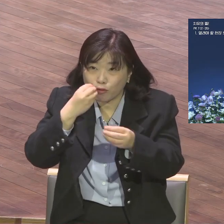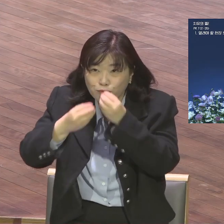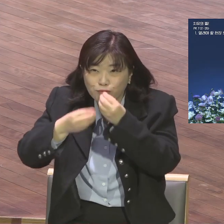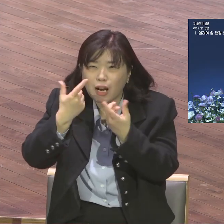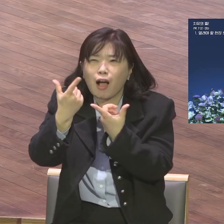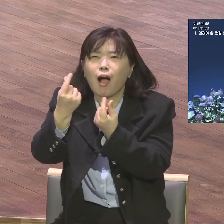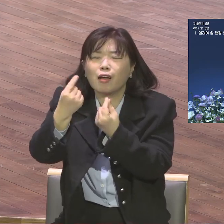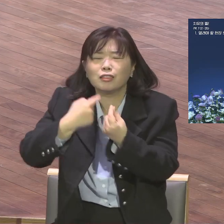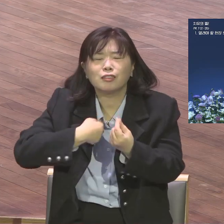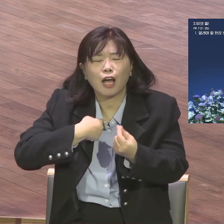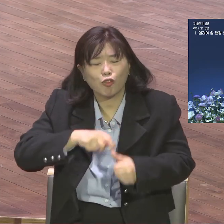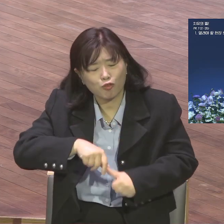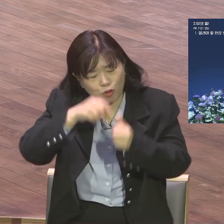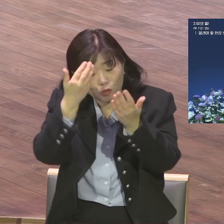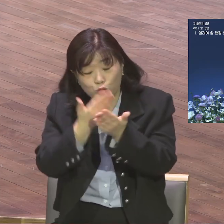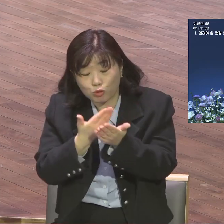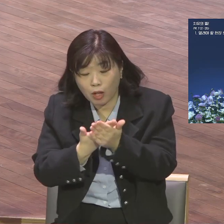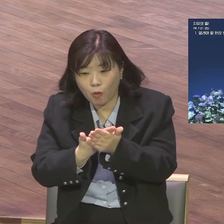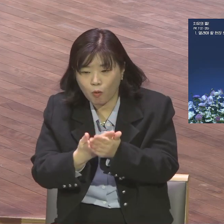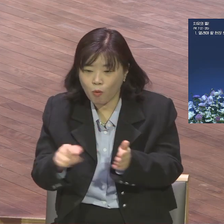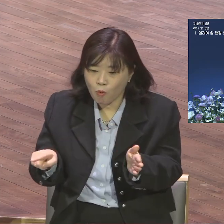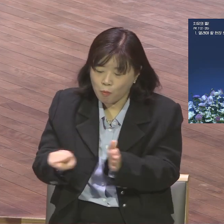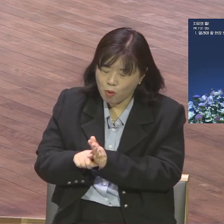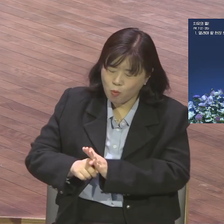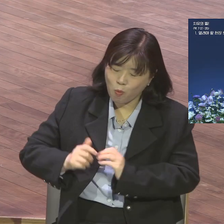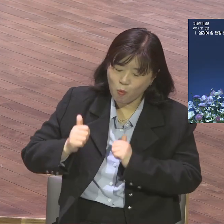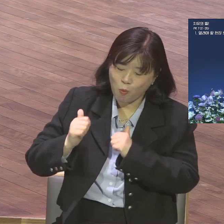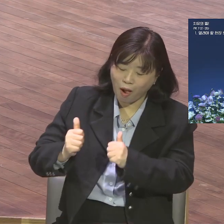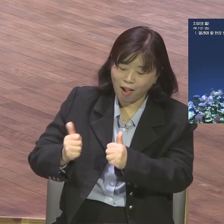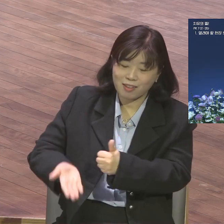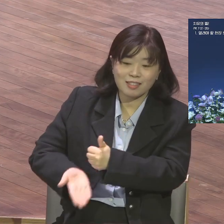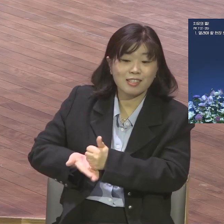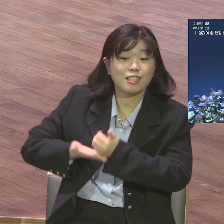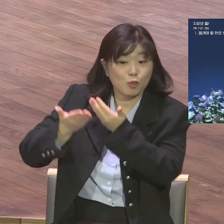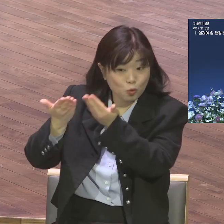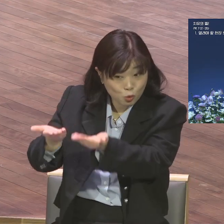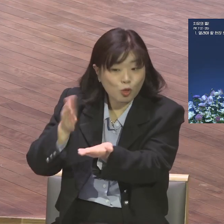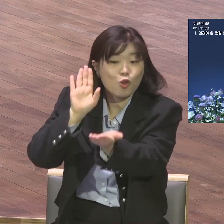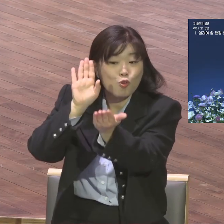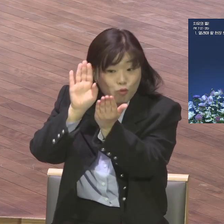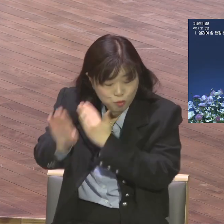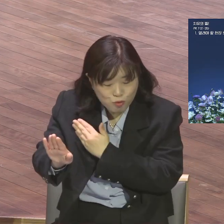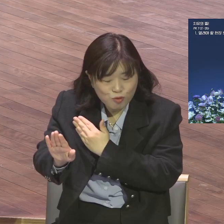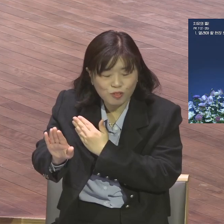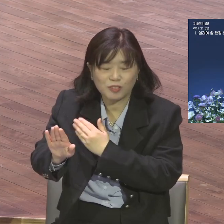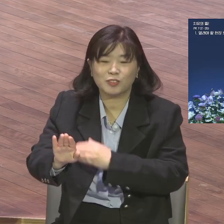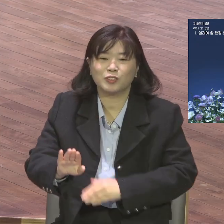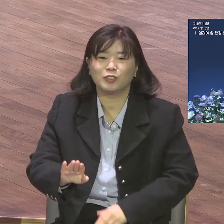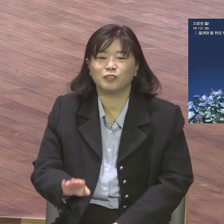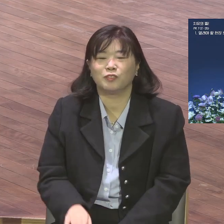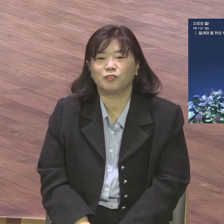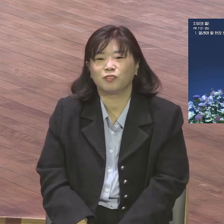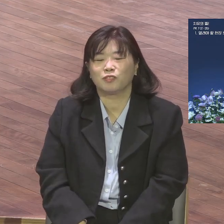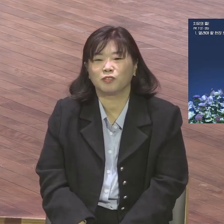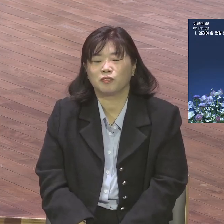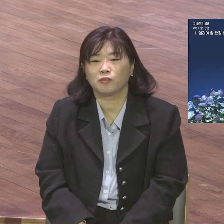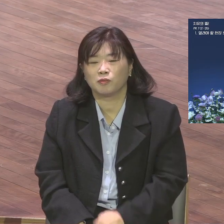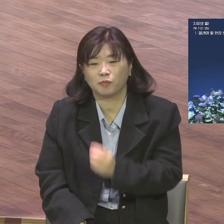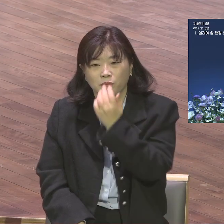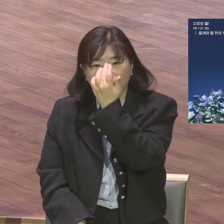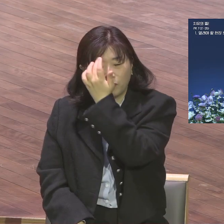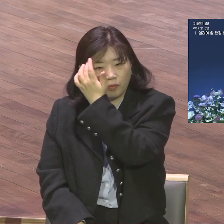비전을 보여주신 후에 갈릴리 호수 근처에 있는 이방 지역에서 또 한 분의